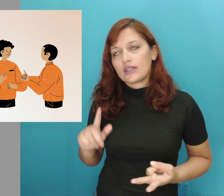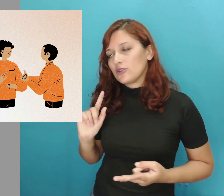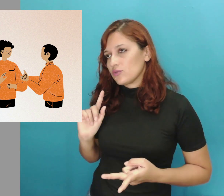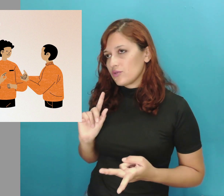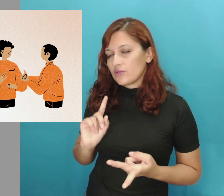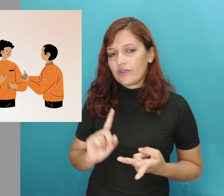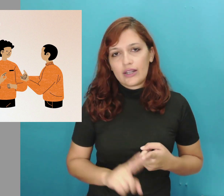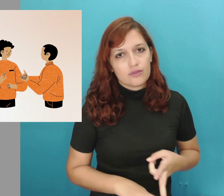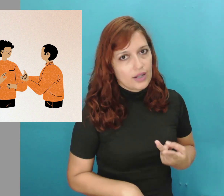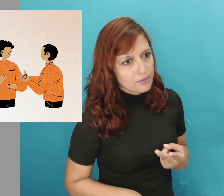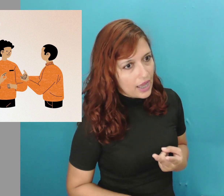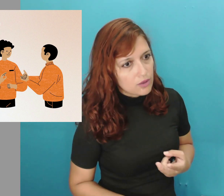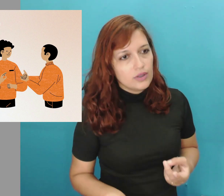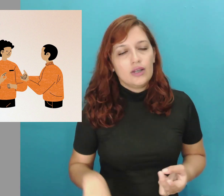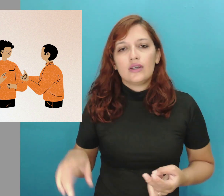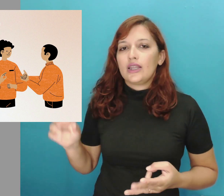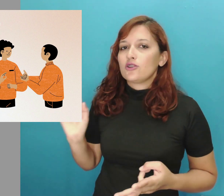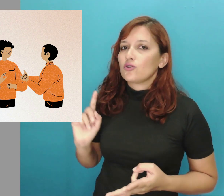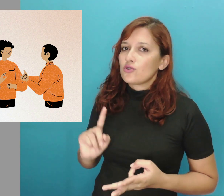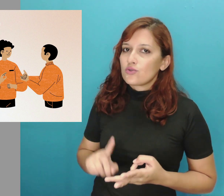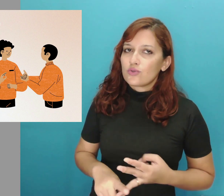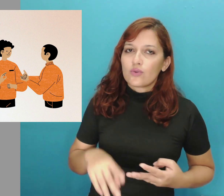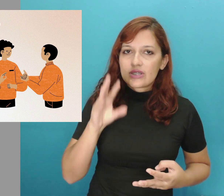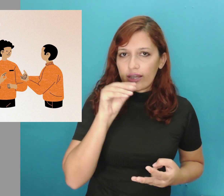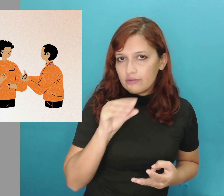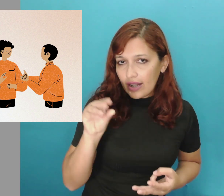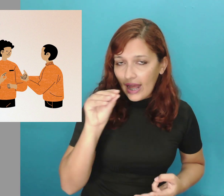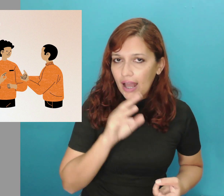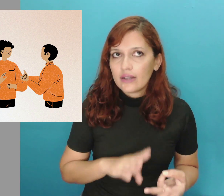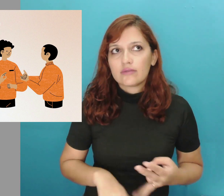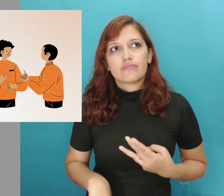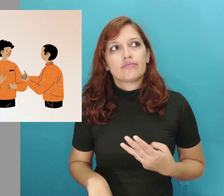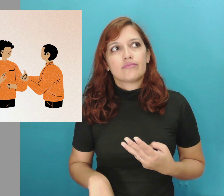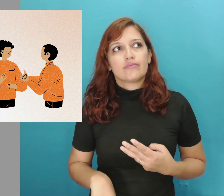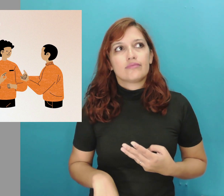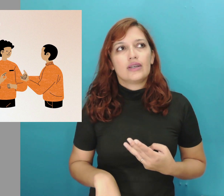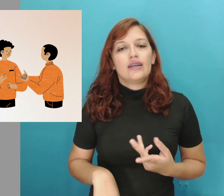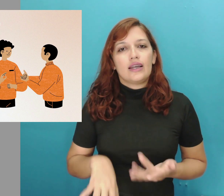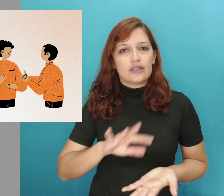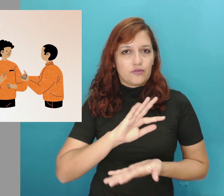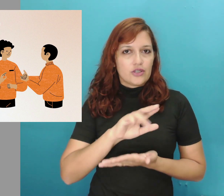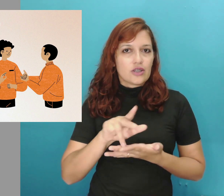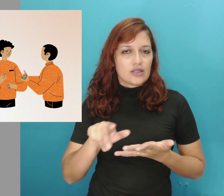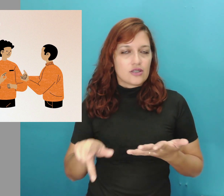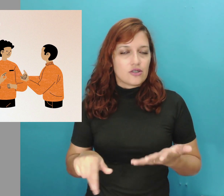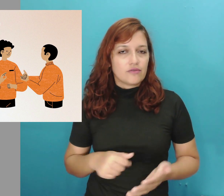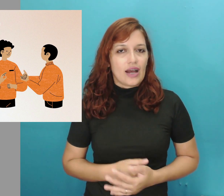todo surdo faz leitura labial, nem todo surdo consegue falar. Então, veja que existem